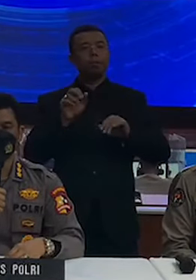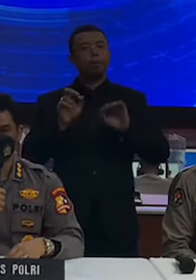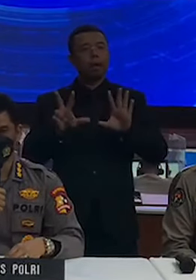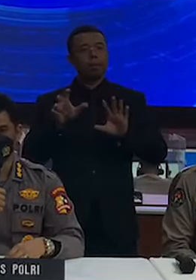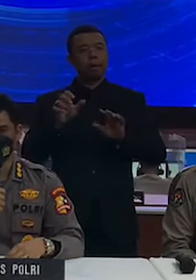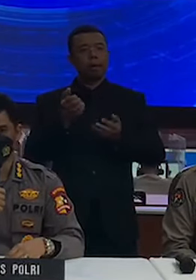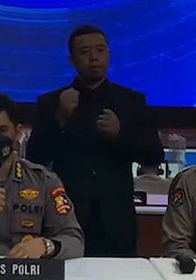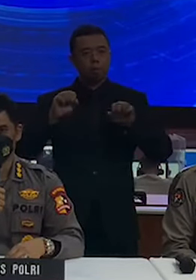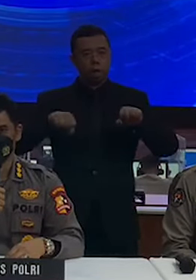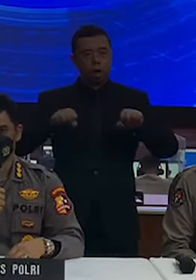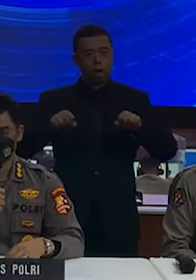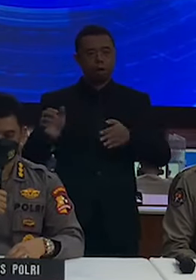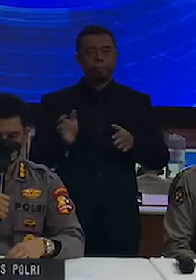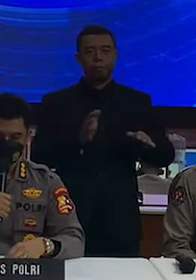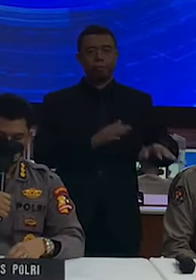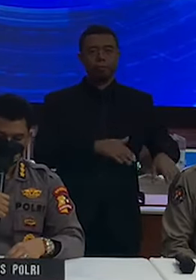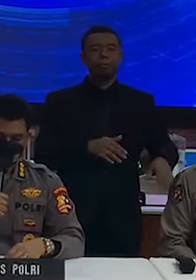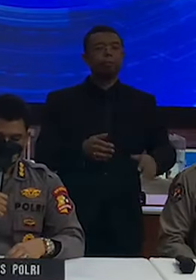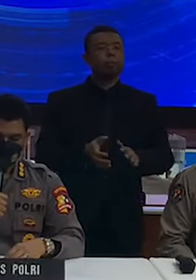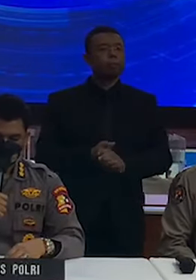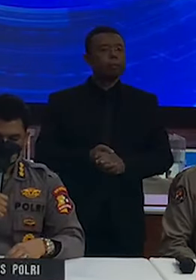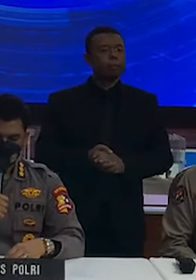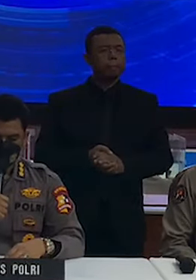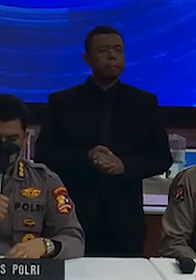12.298 kendaraan.